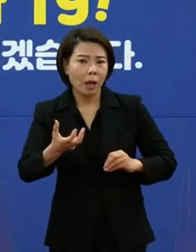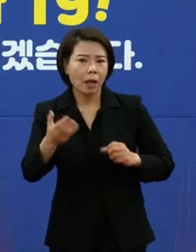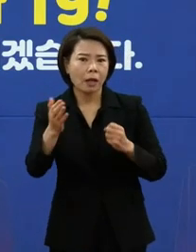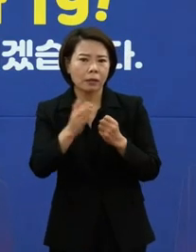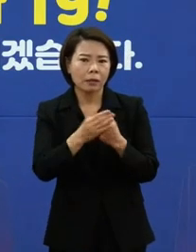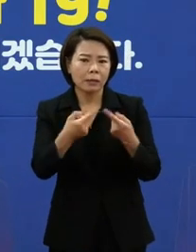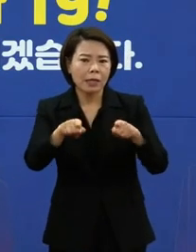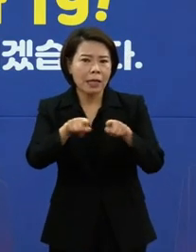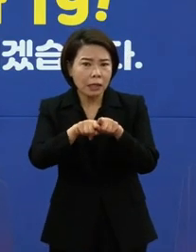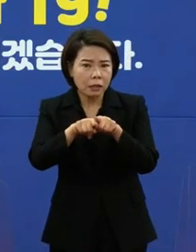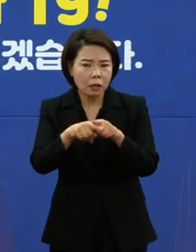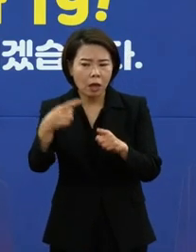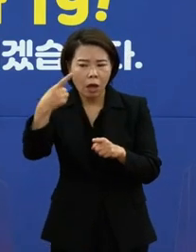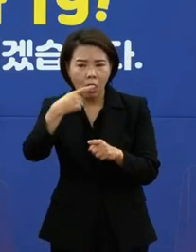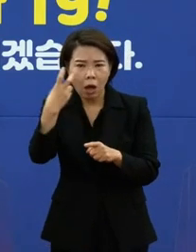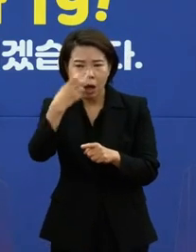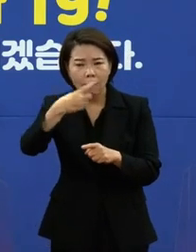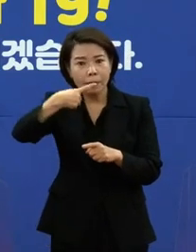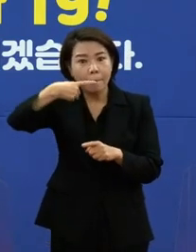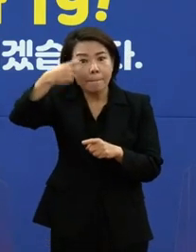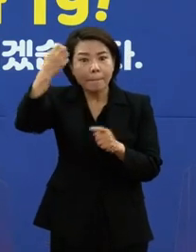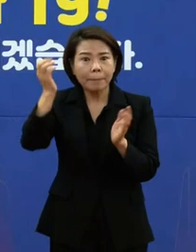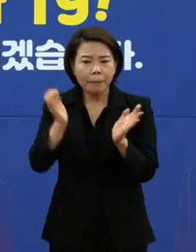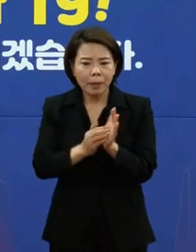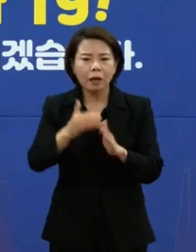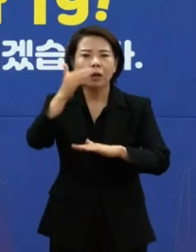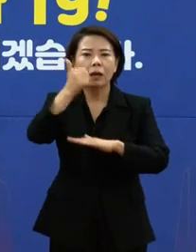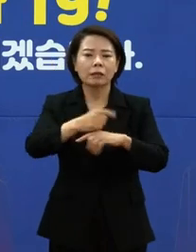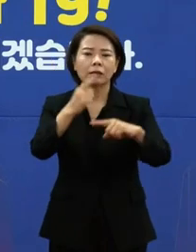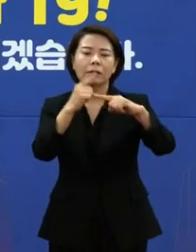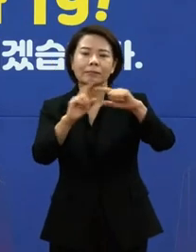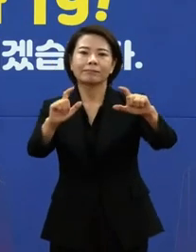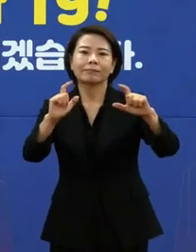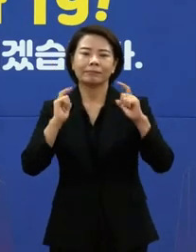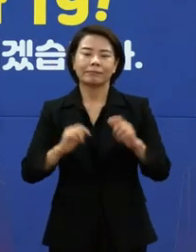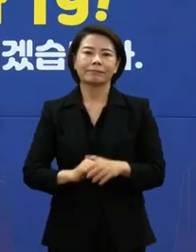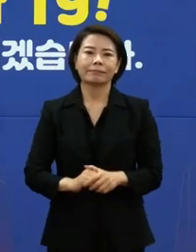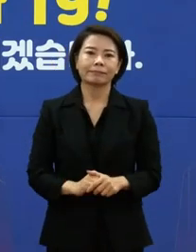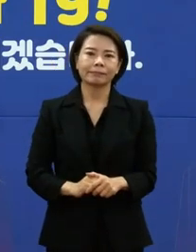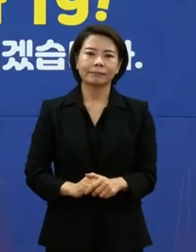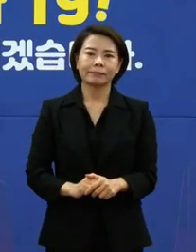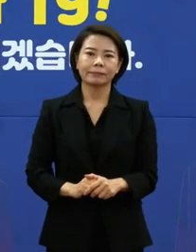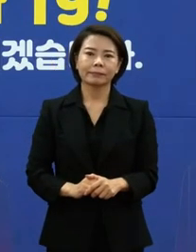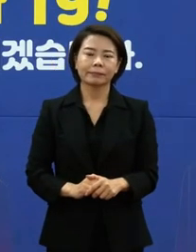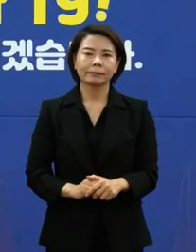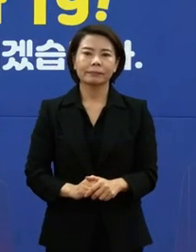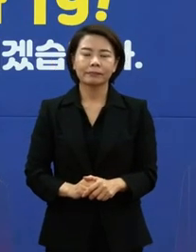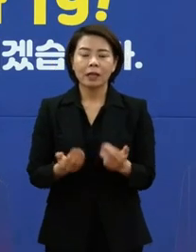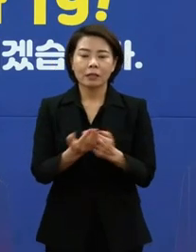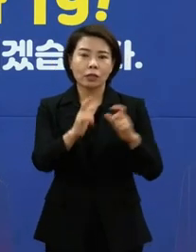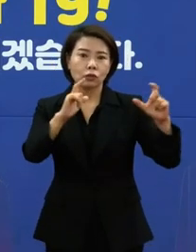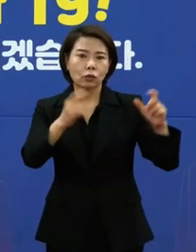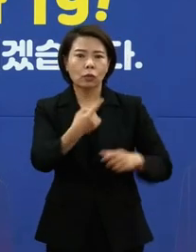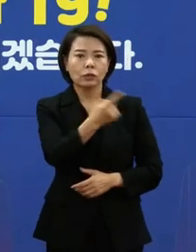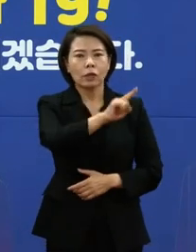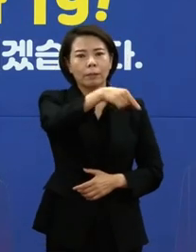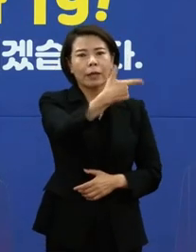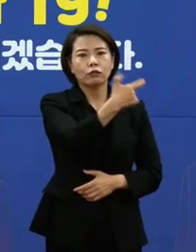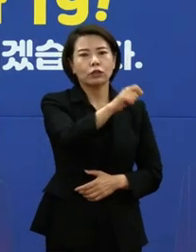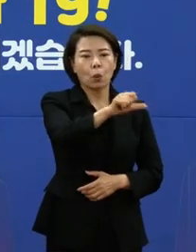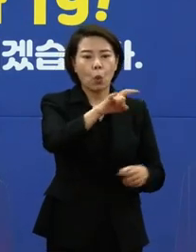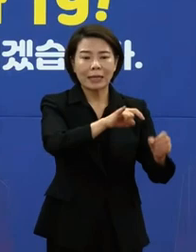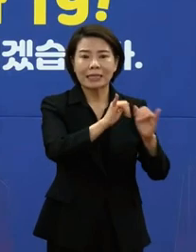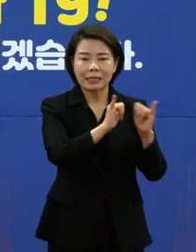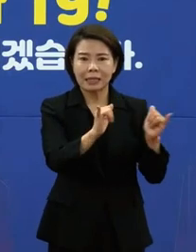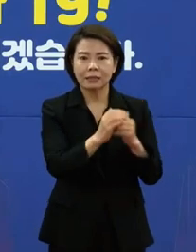같이 검사를 실시한 결과 최종 양성으로 확인되었습니다. 제주 1165번